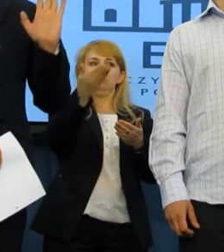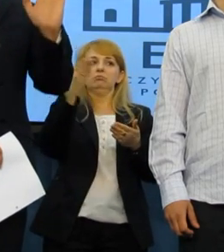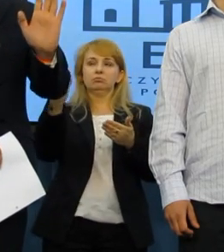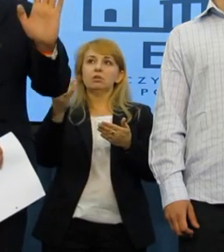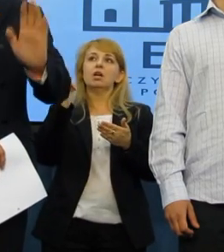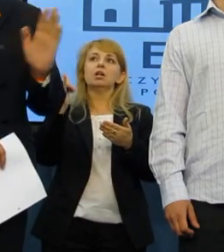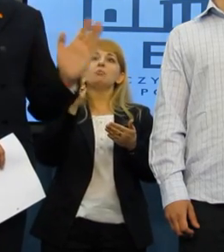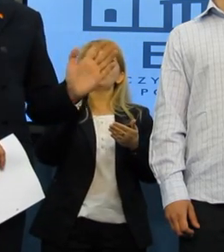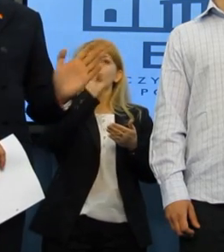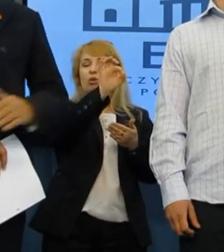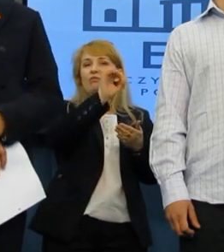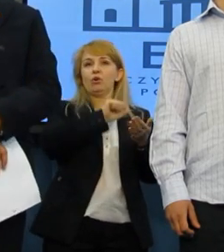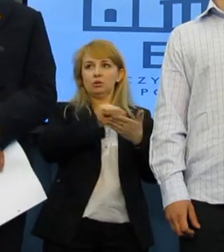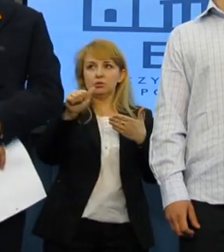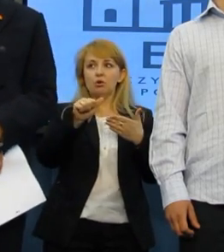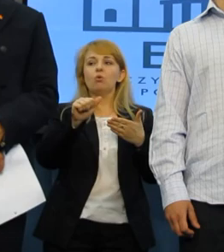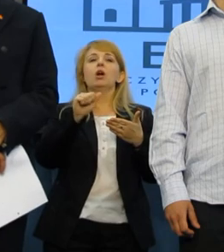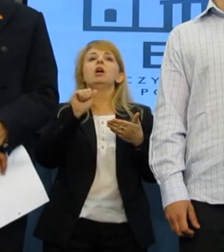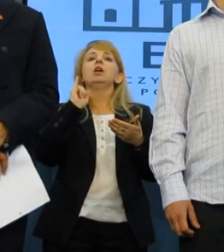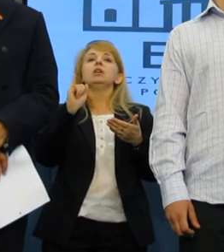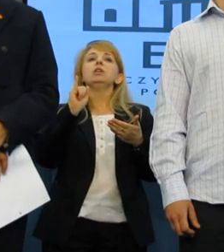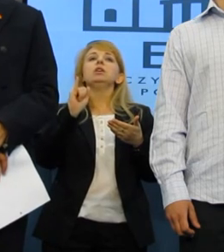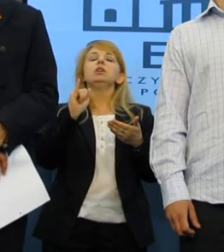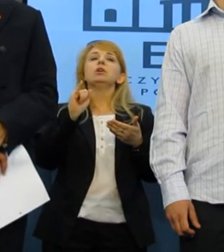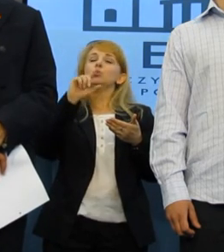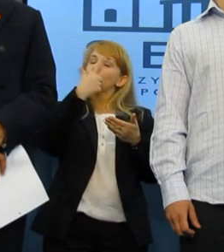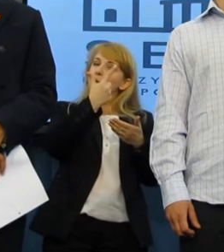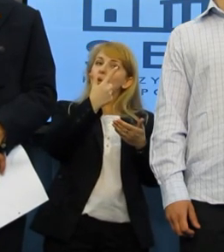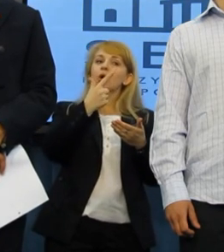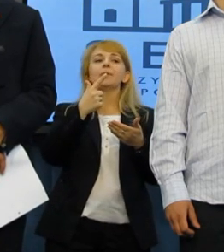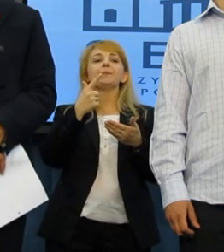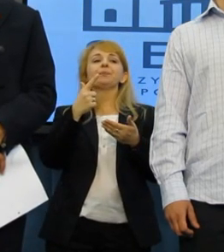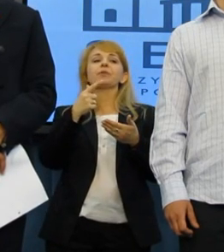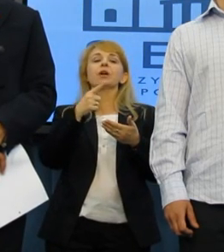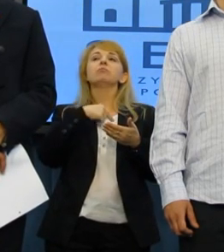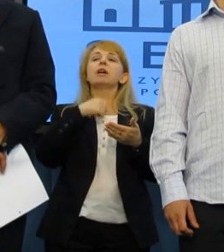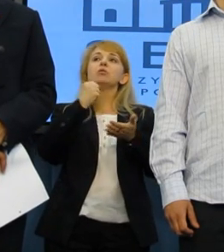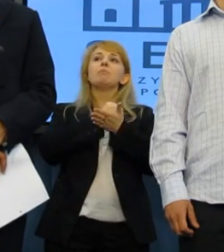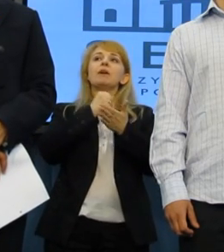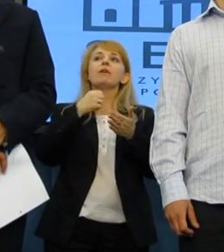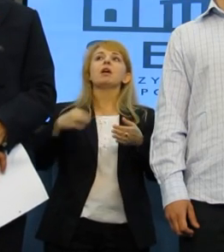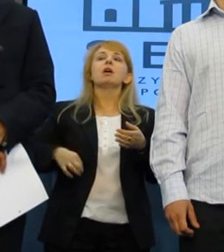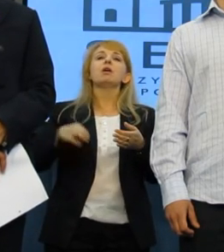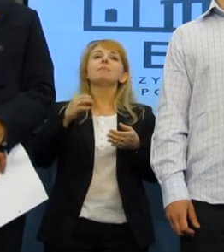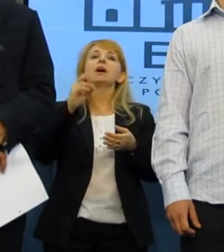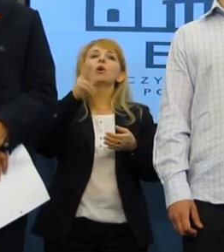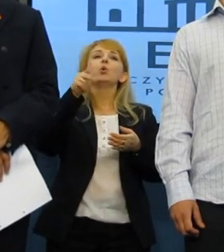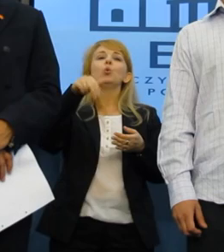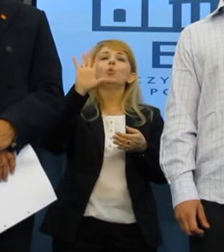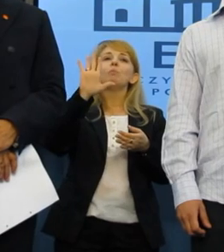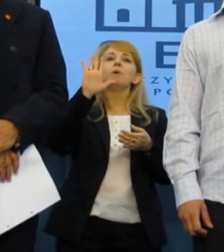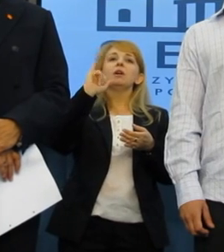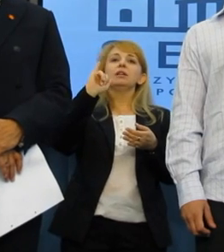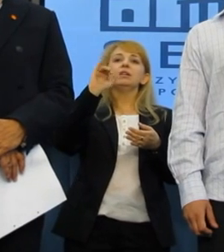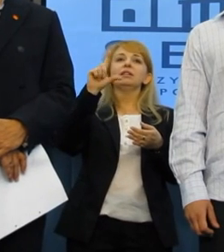są wpłacone na konto wskazane przez rodziców Andrzeja Doleckiego. Po drugie, nasza prawnik Anka Kubica za darmo,